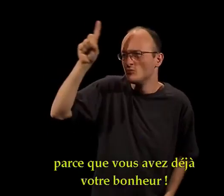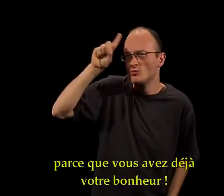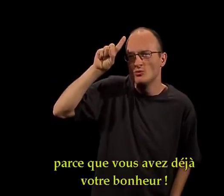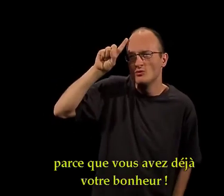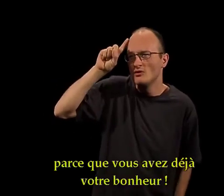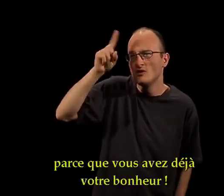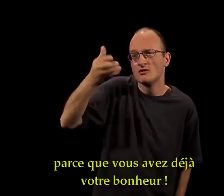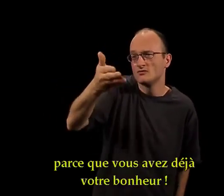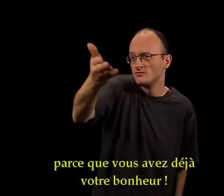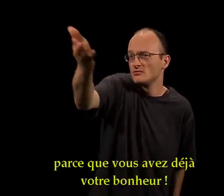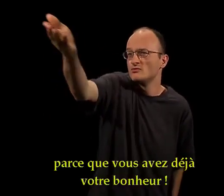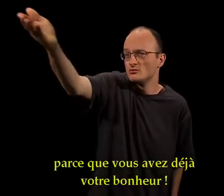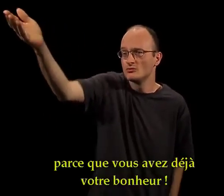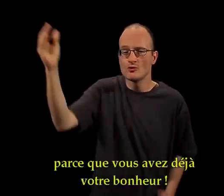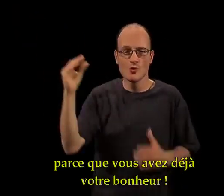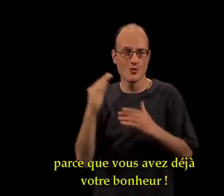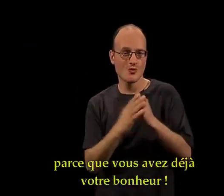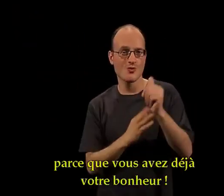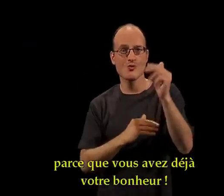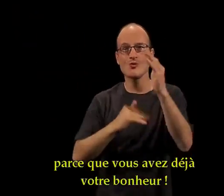parce que vous avez déjà votre bonheur.